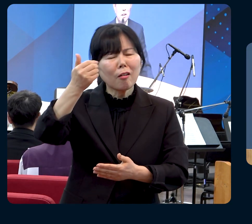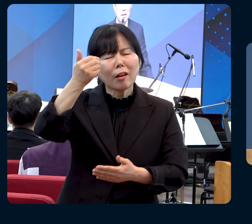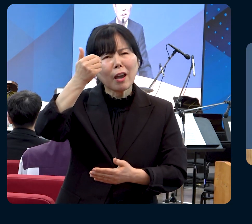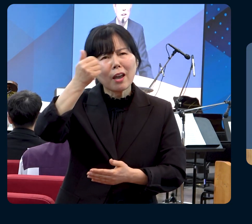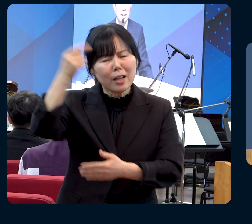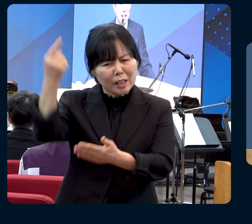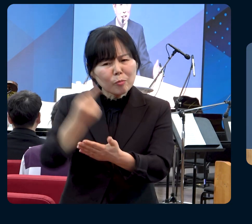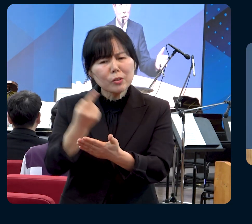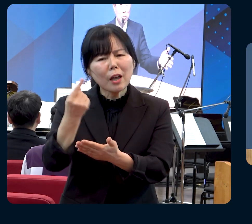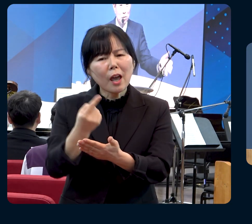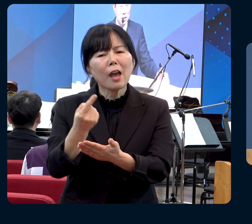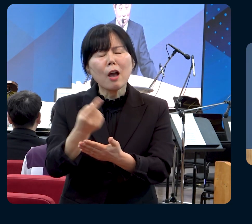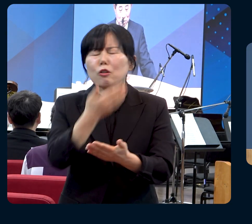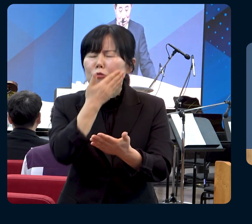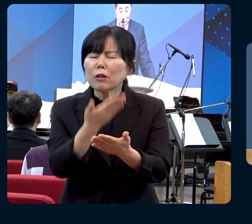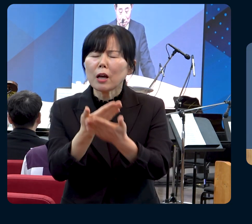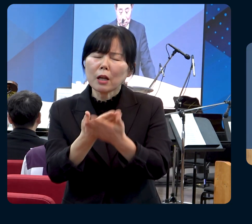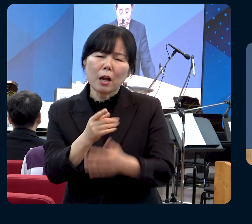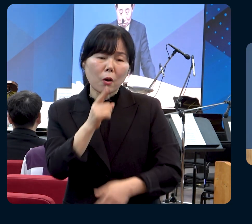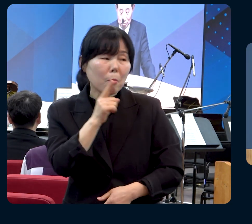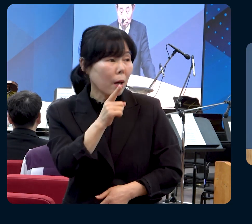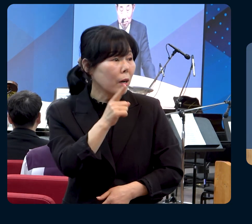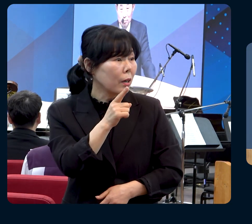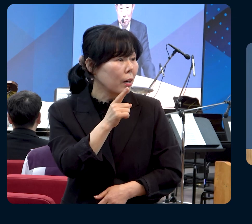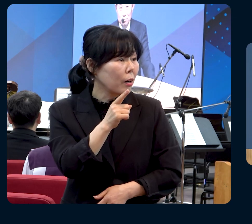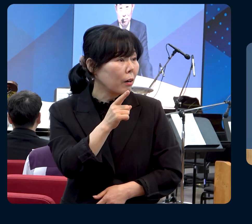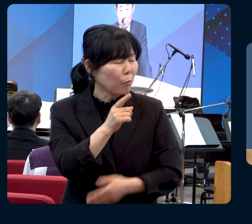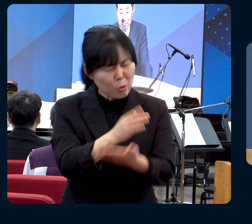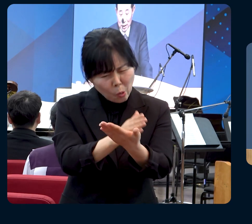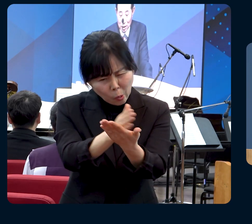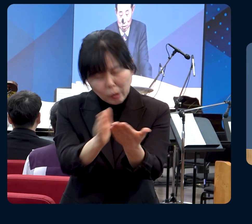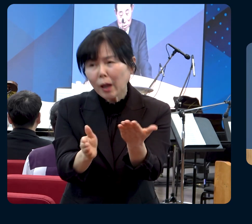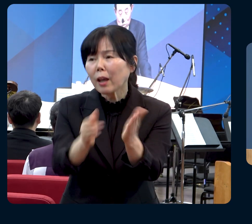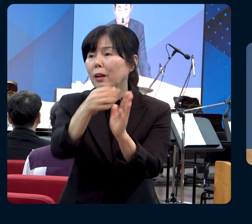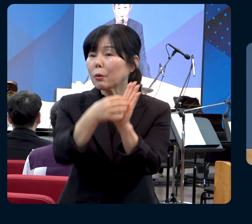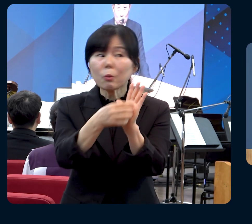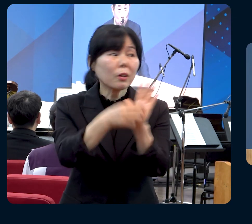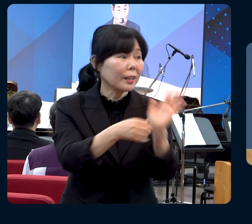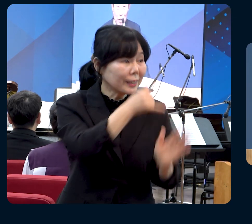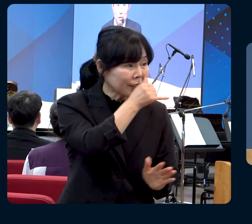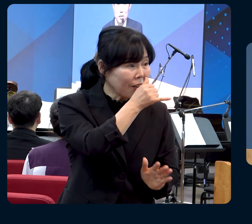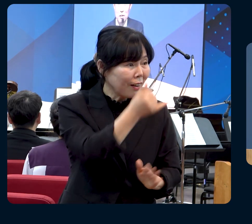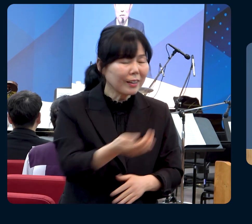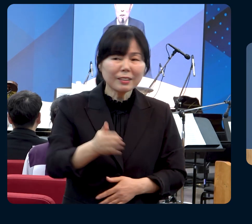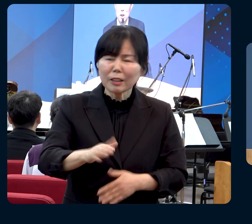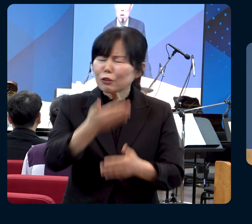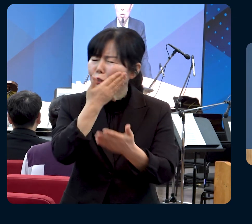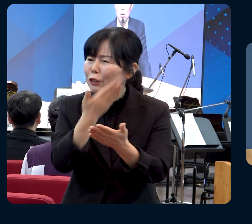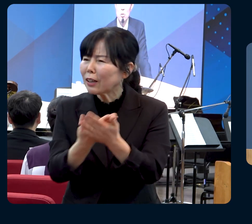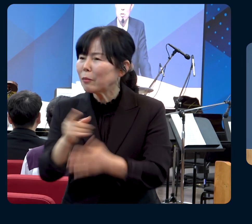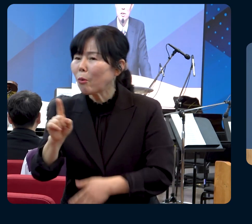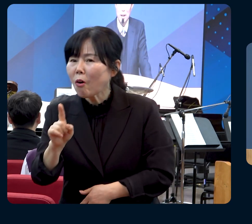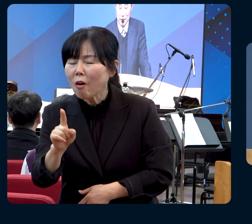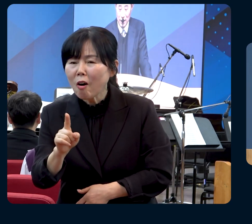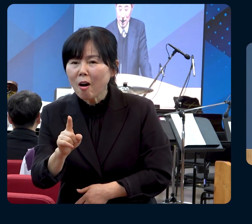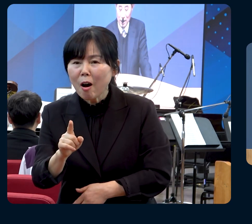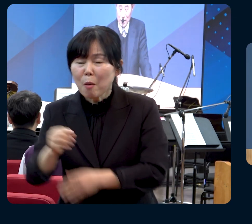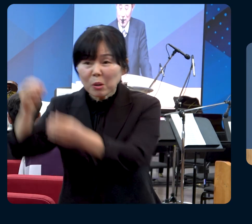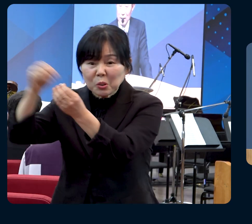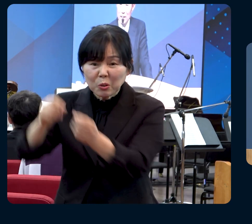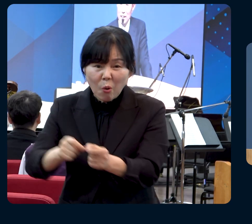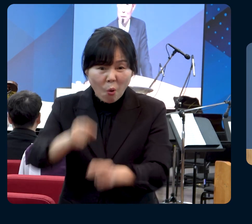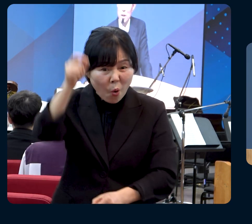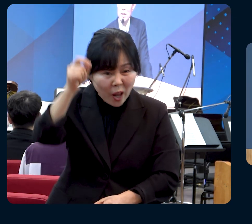예배를 이야기하는 분도 있을 겁니다. 근데 여러분, 중요한 거는요, 정통성이